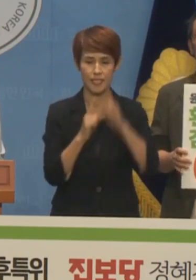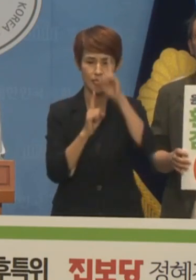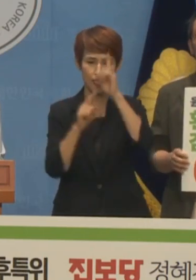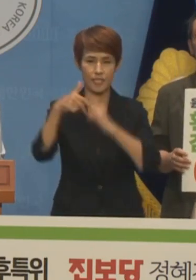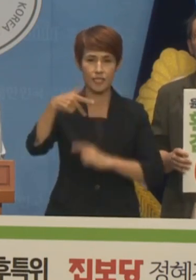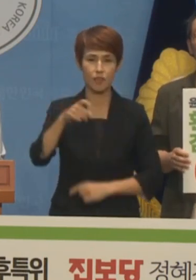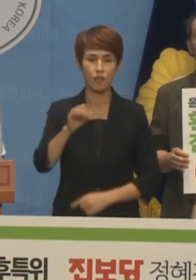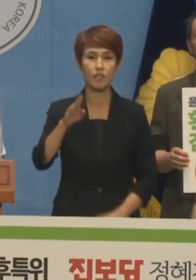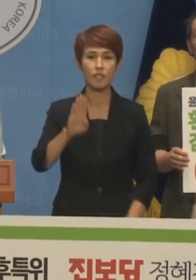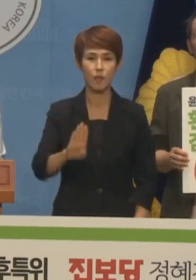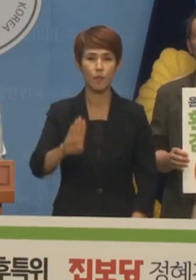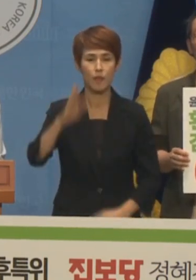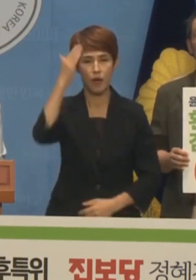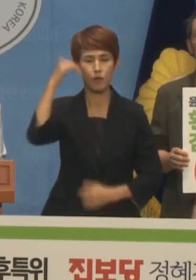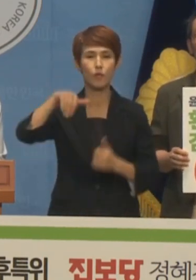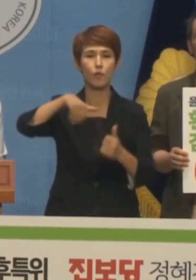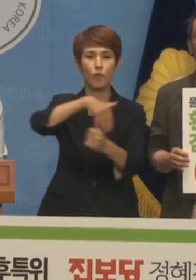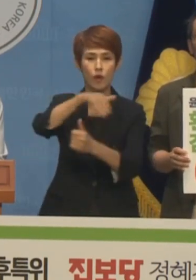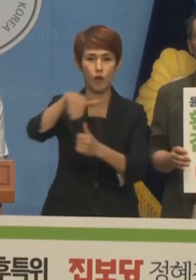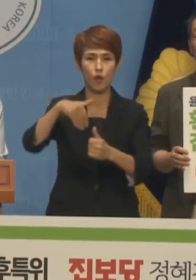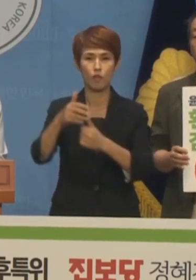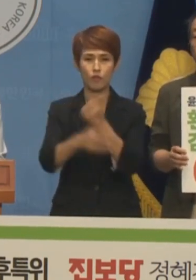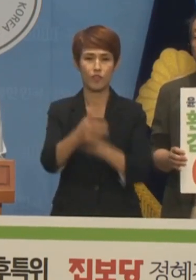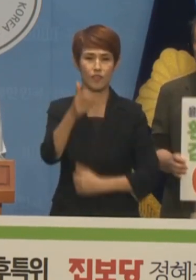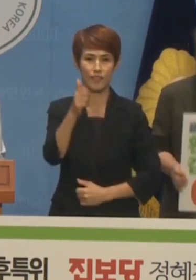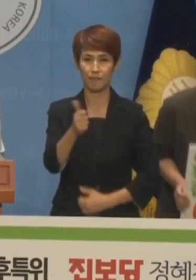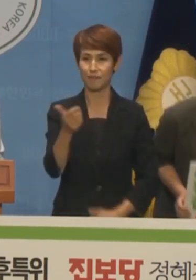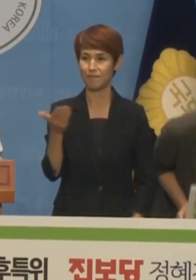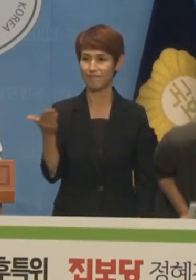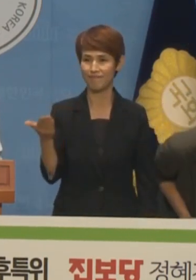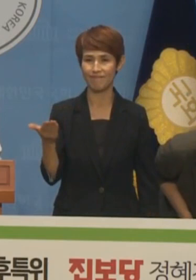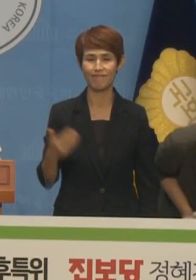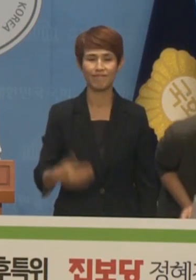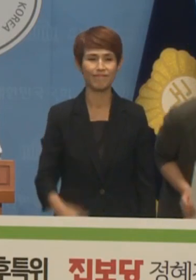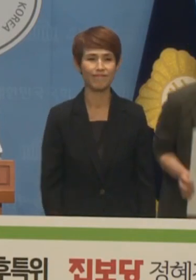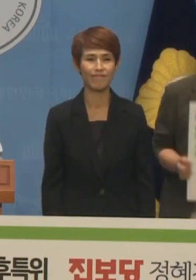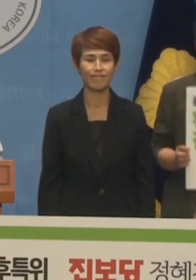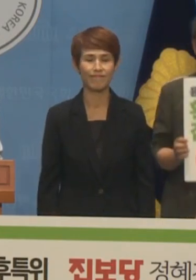이경석 한국환경회의 운영위원장님 참석하셨습니다.